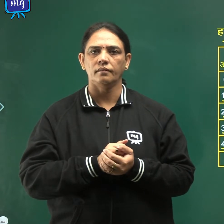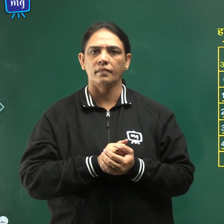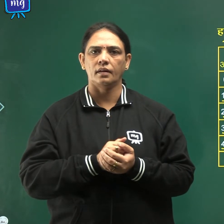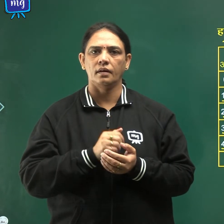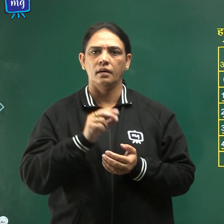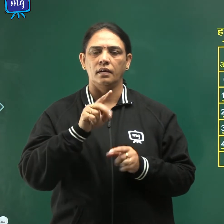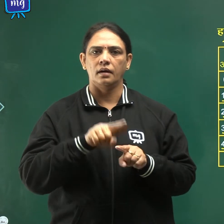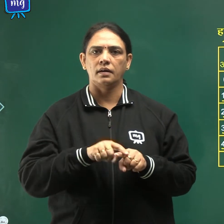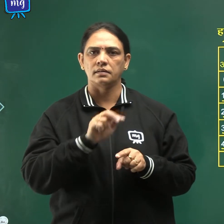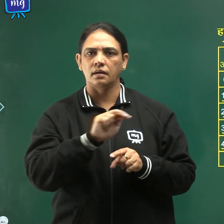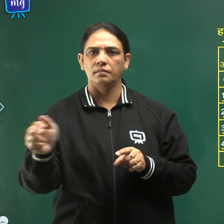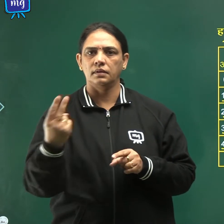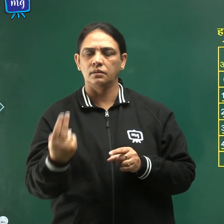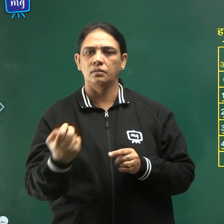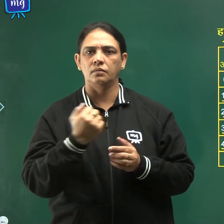मध्यमान